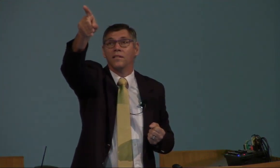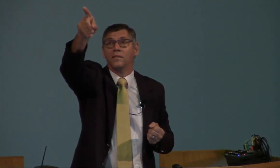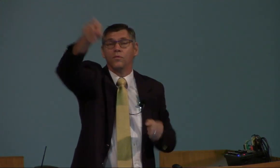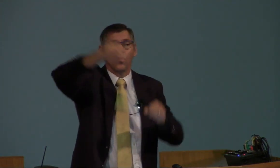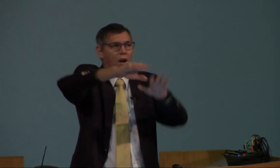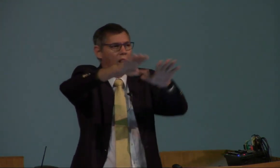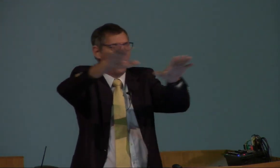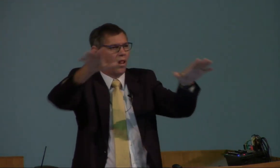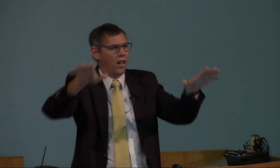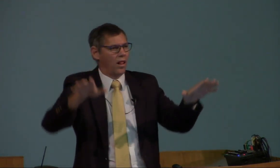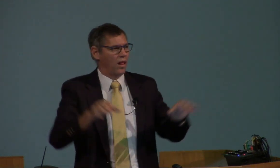oral.